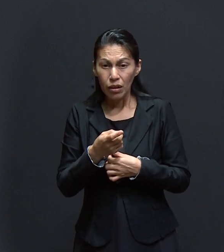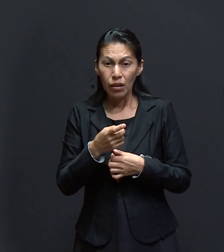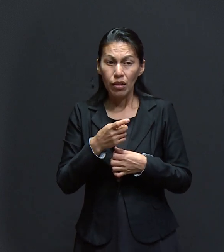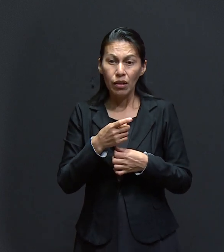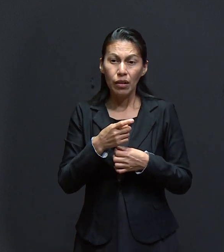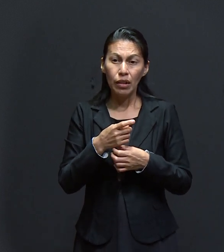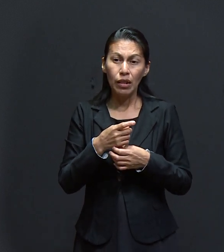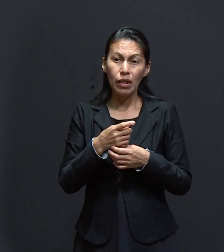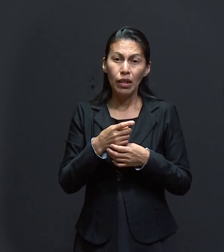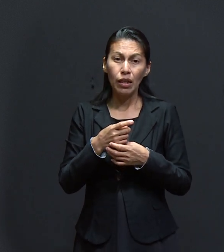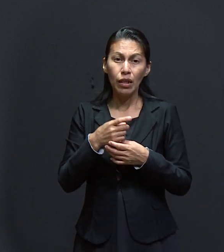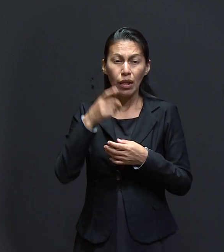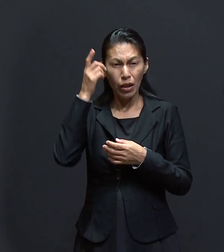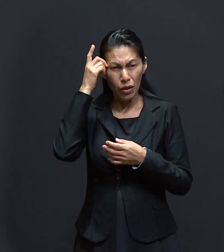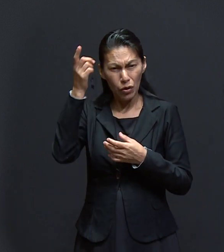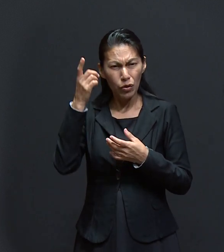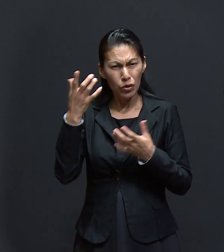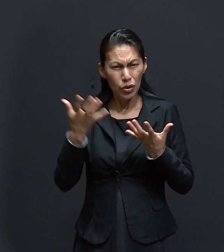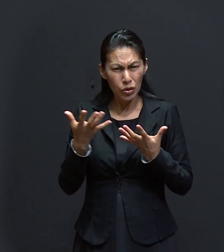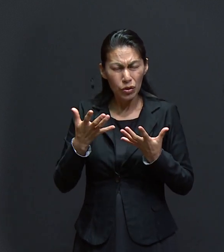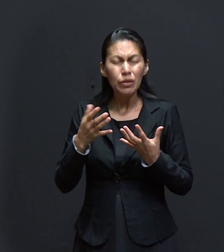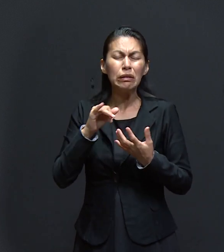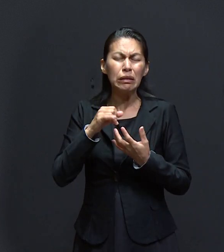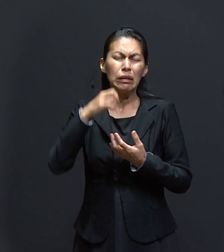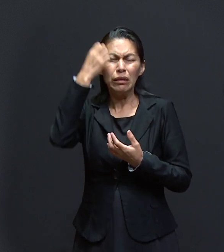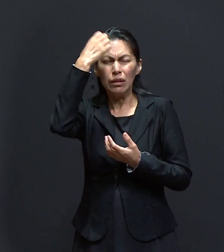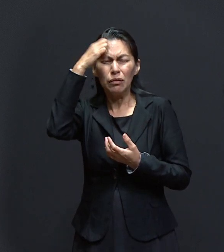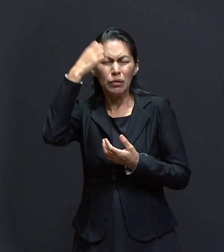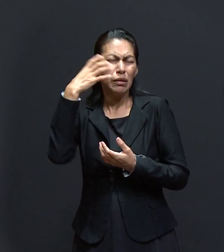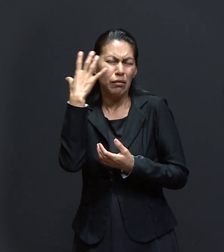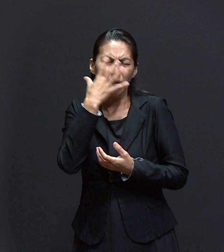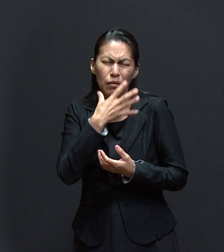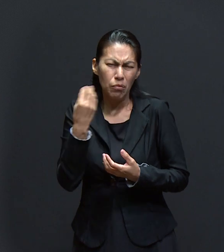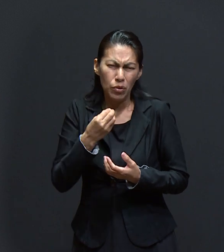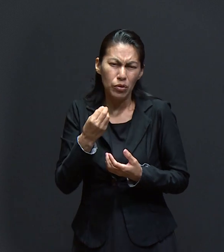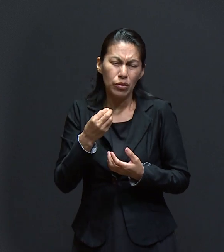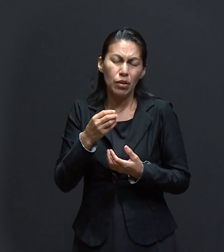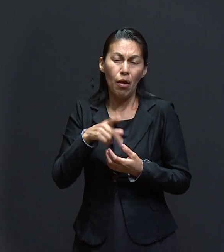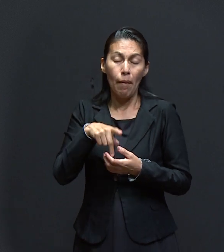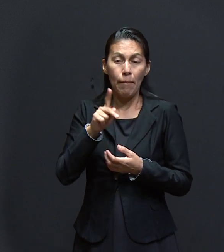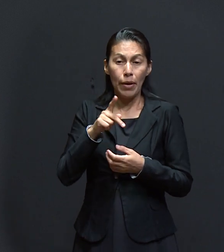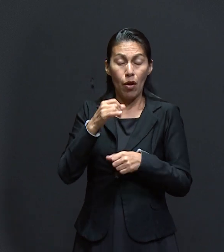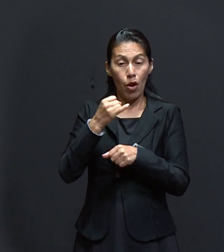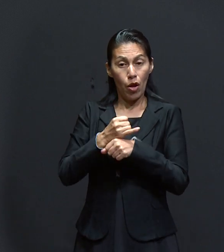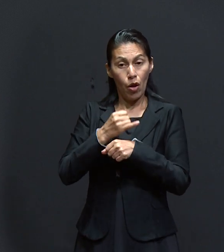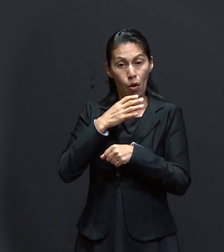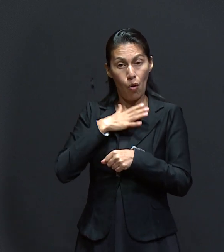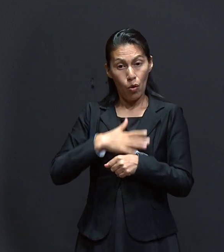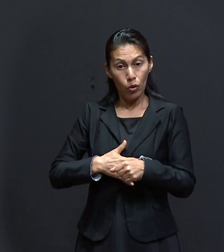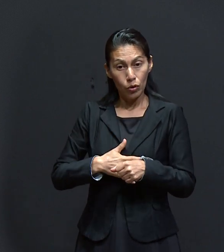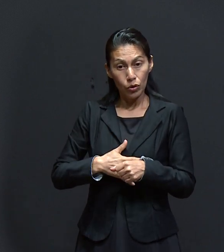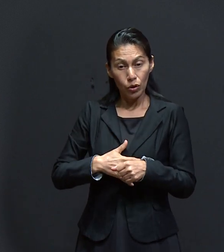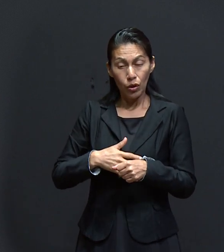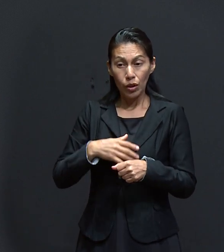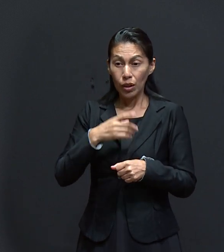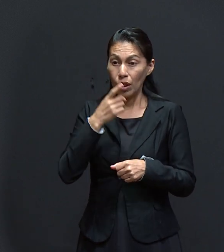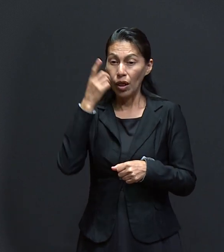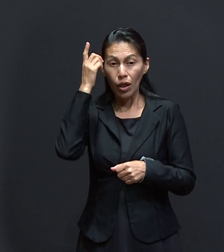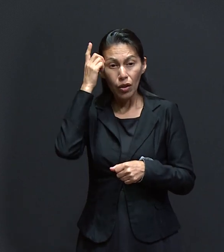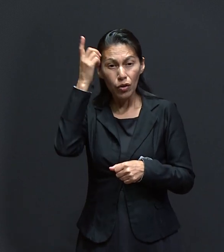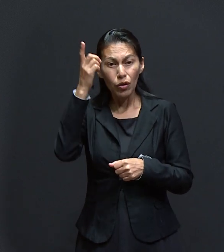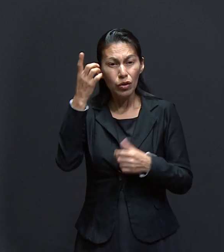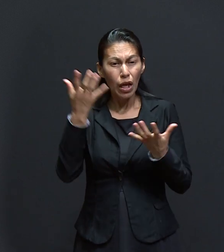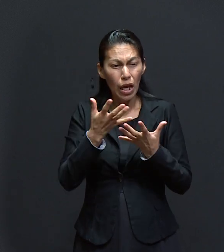que yo se manifestó en tal año de una forma especial sí claro tengo esas experiencias pero será